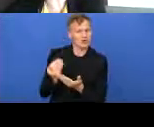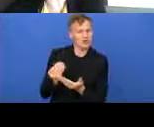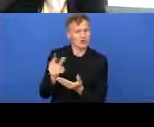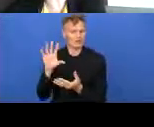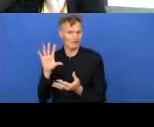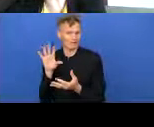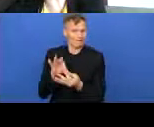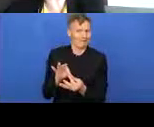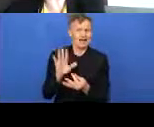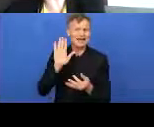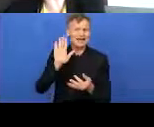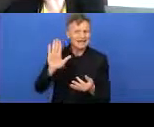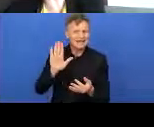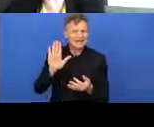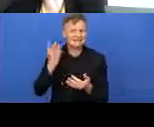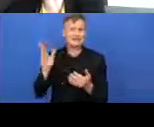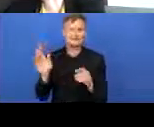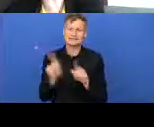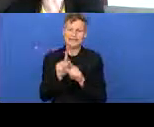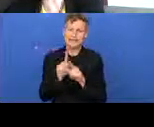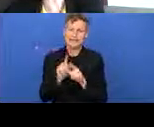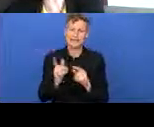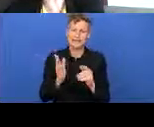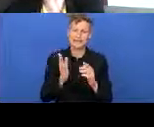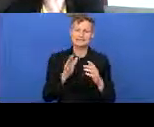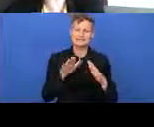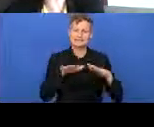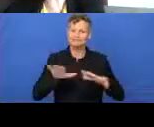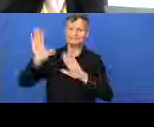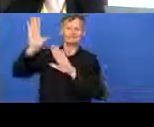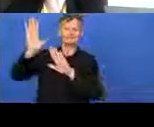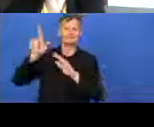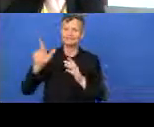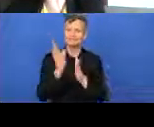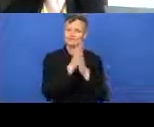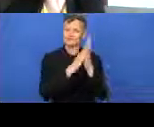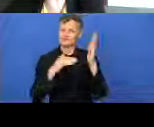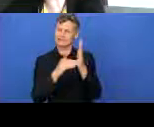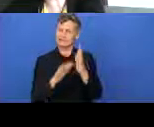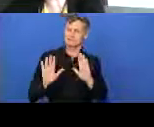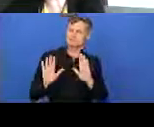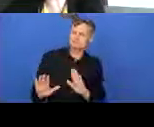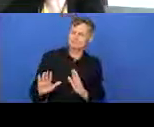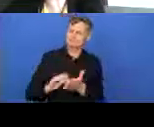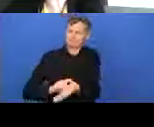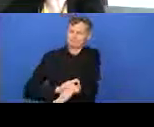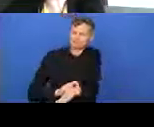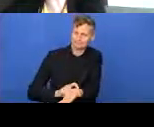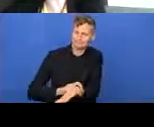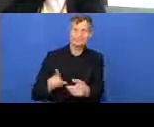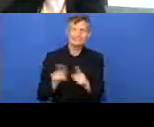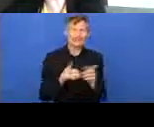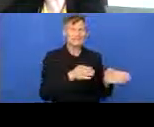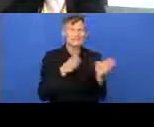apprenants autochtones. Et il y a des approches similaires dans d'autres pays, tels que la Finlande, par exemple. Cependant, il est